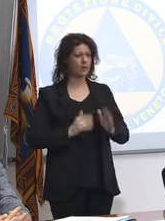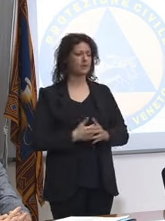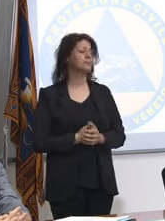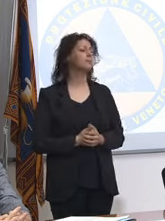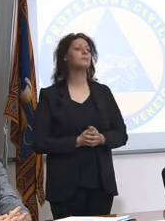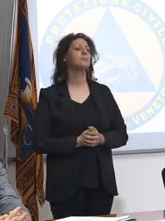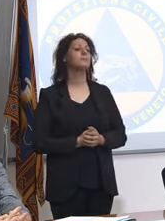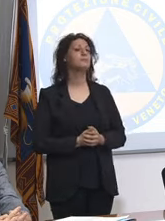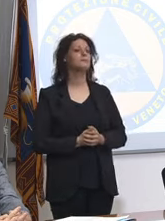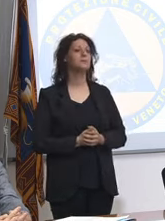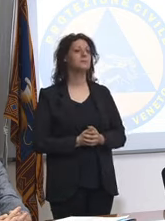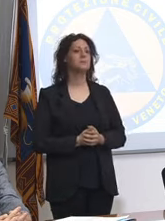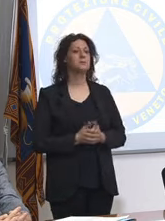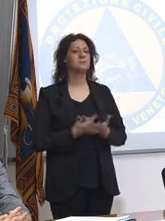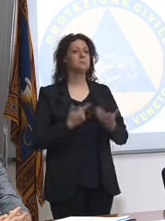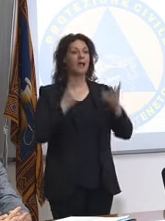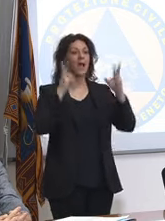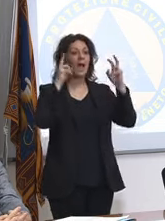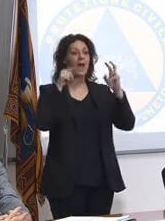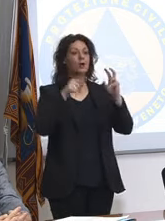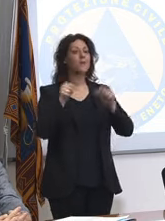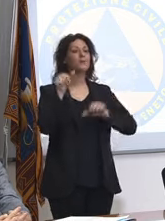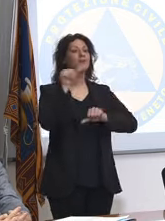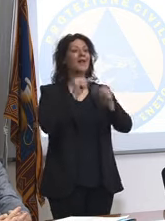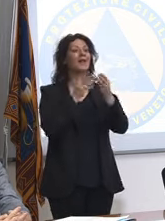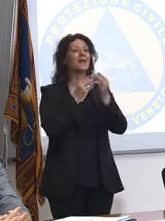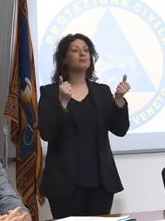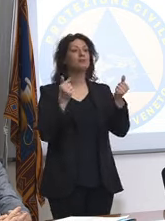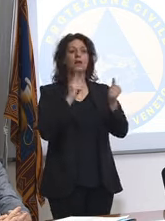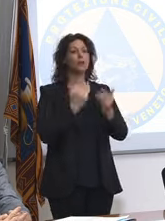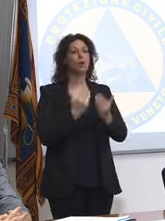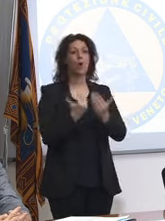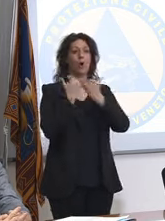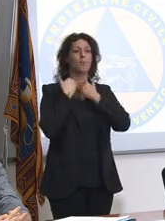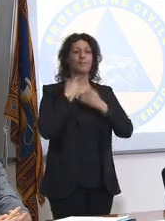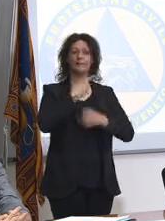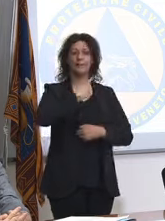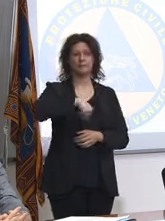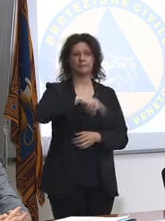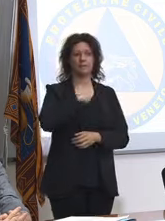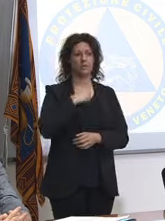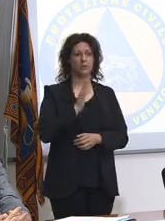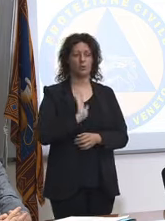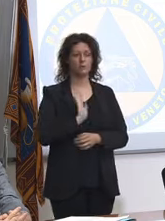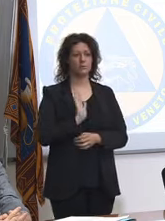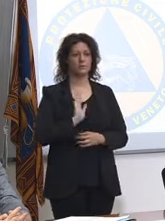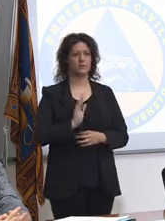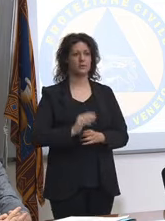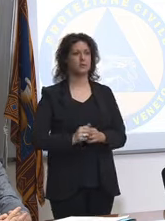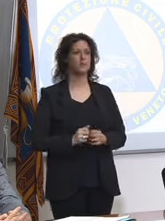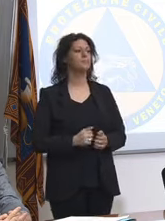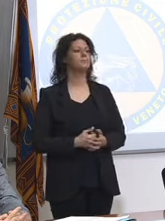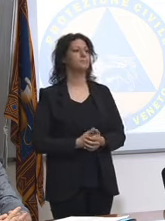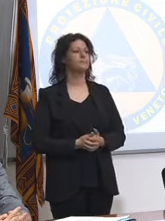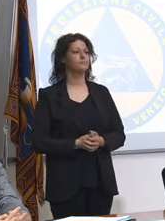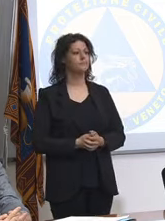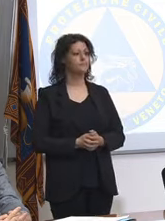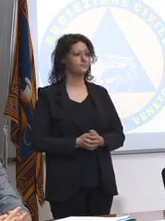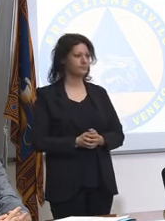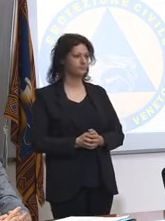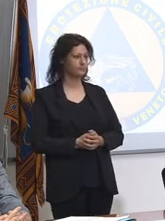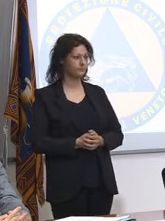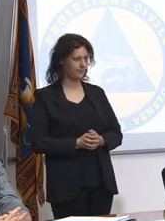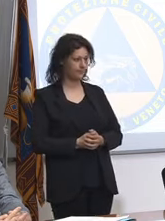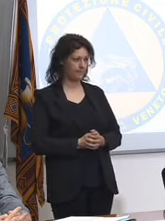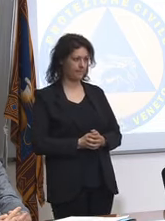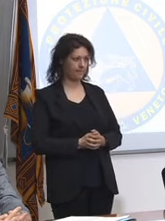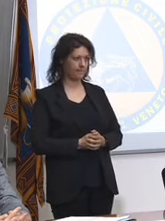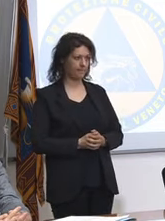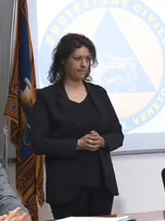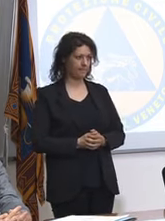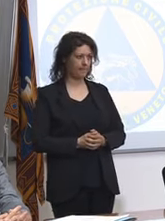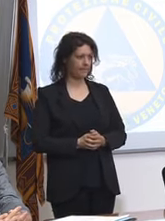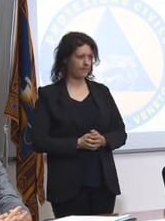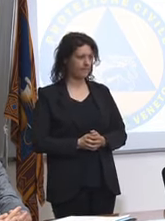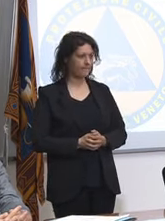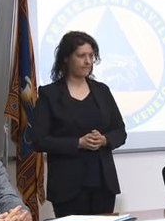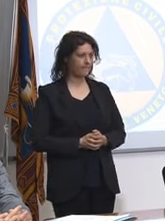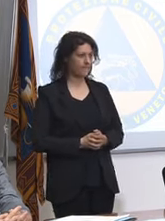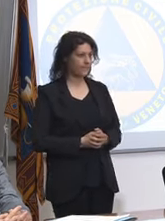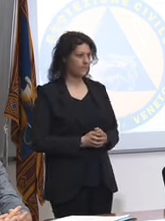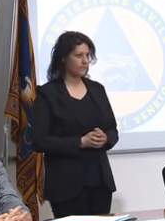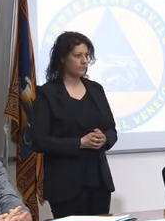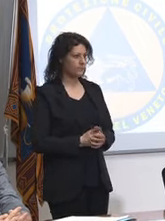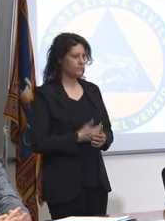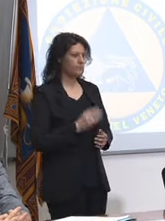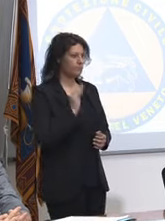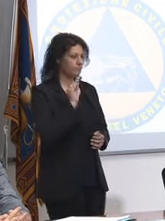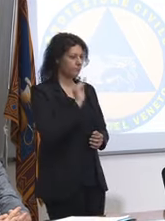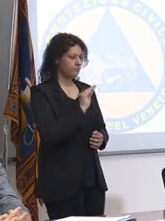un argomento che non compete alla mia direzione. No, se è possibile riprendere questo